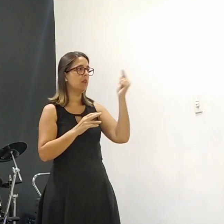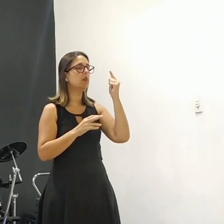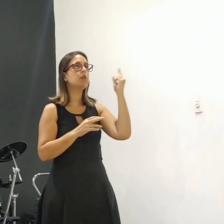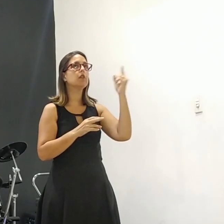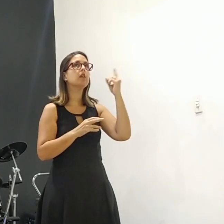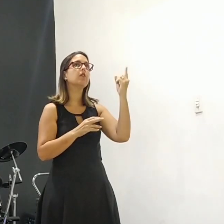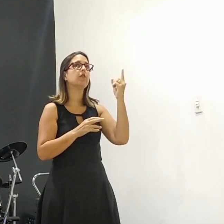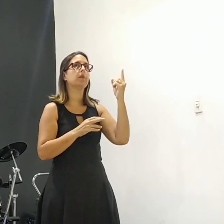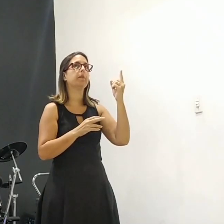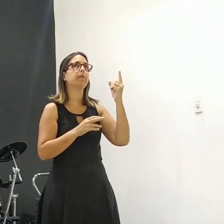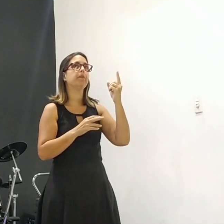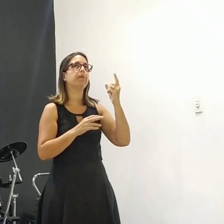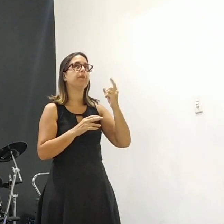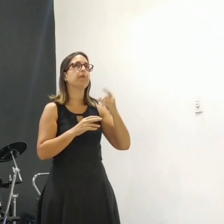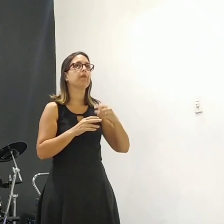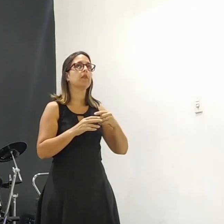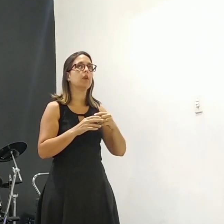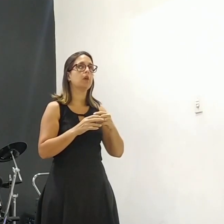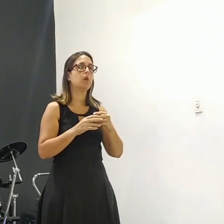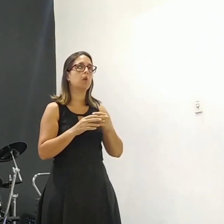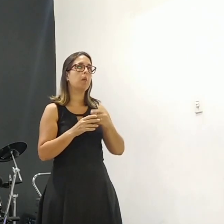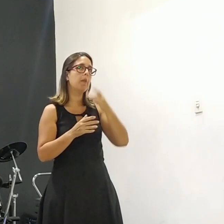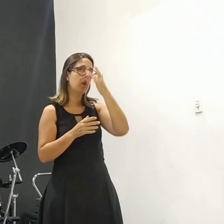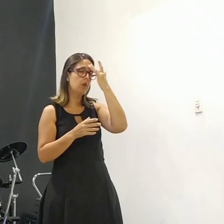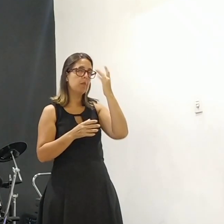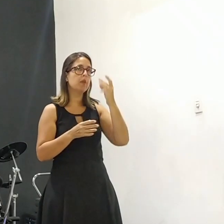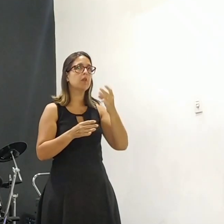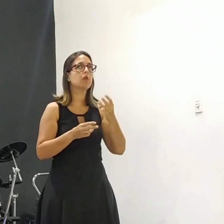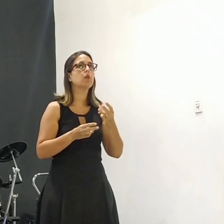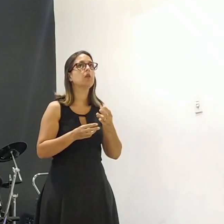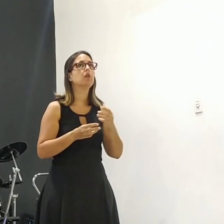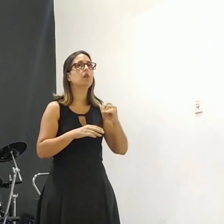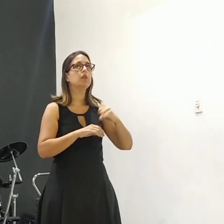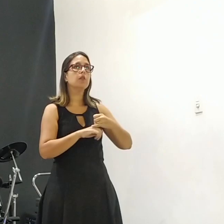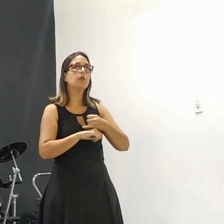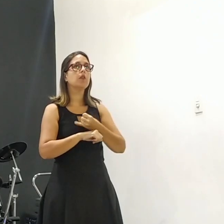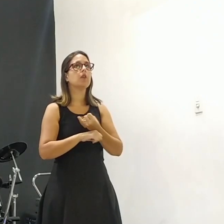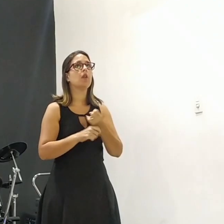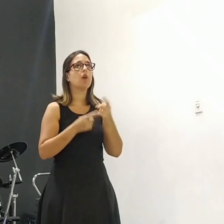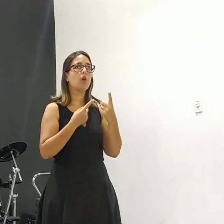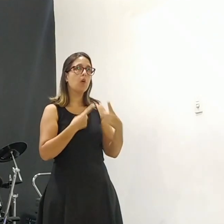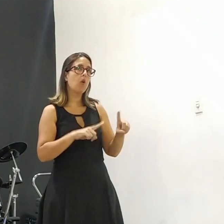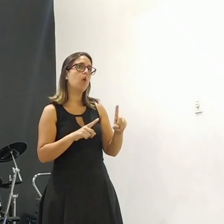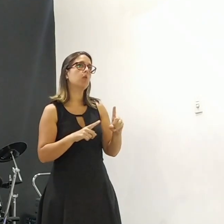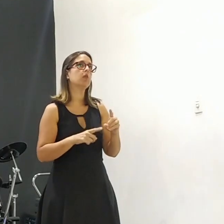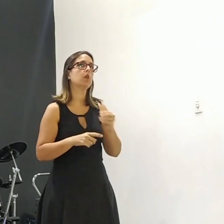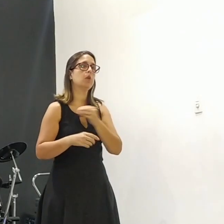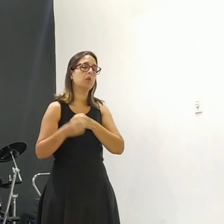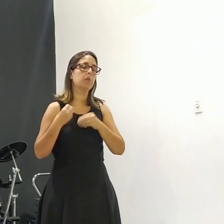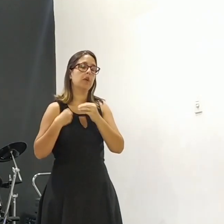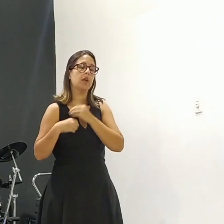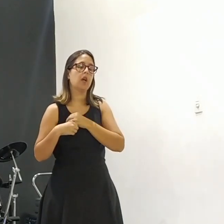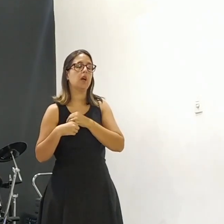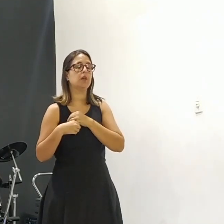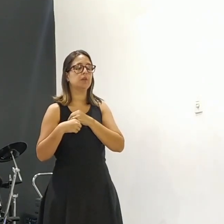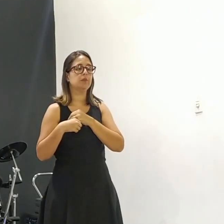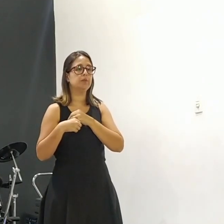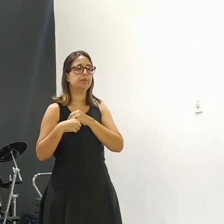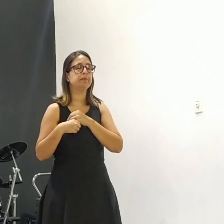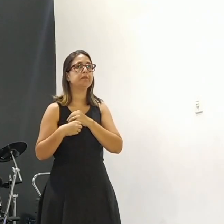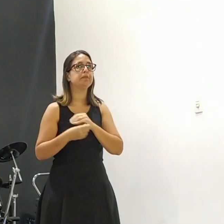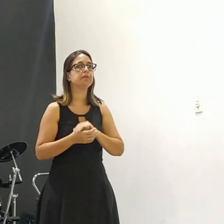habitantes de Jerusalém, contra o pecado e contra a impureza. Naquele dia, que é